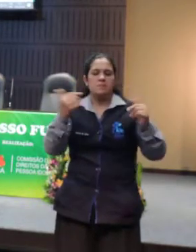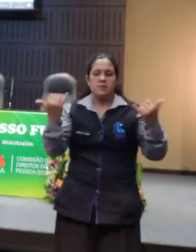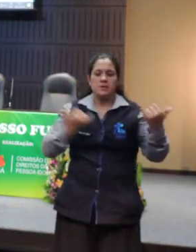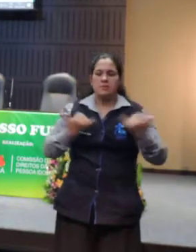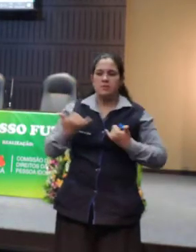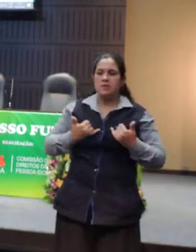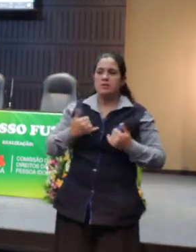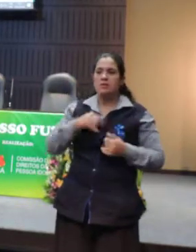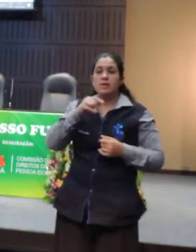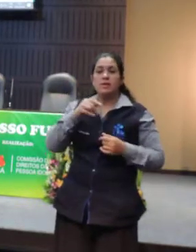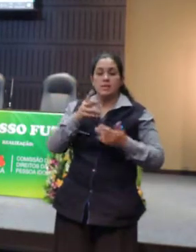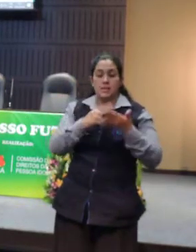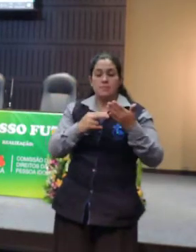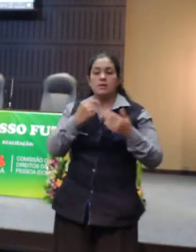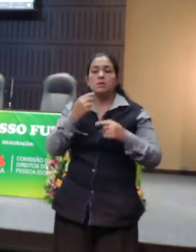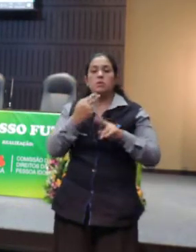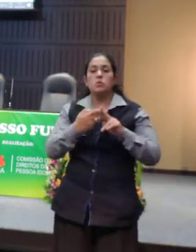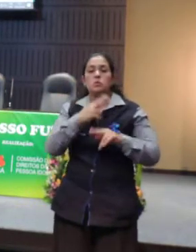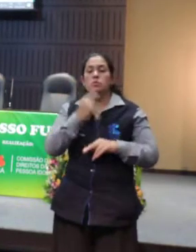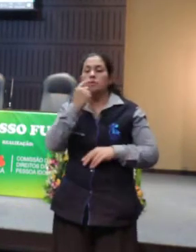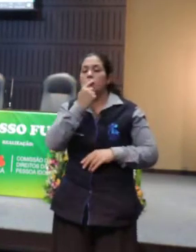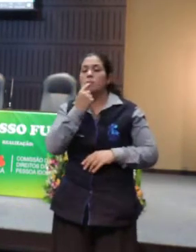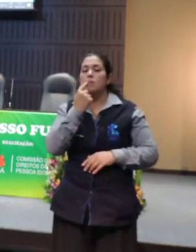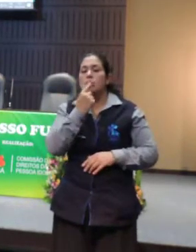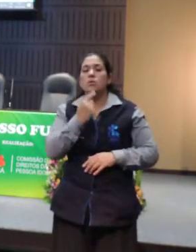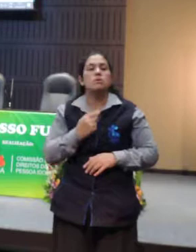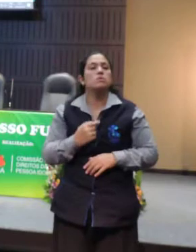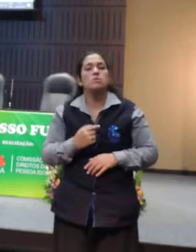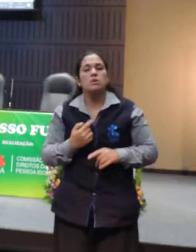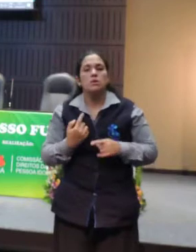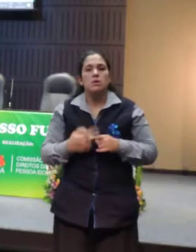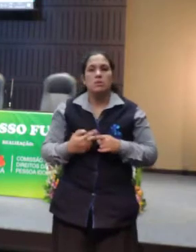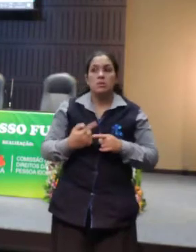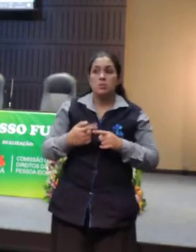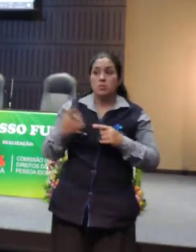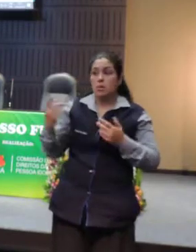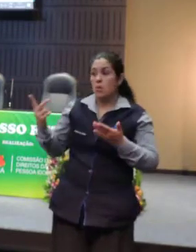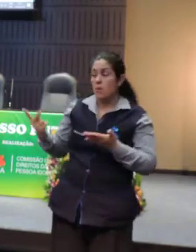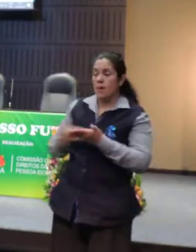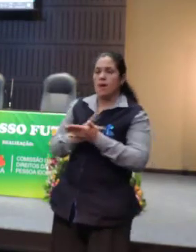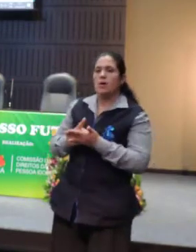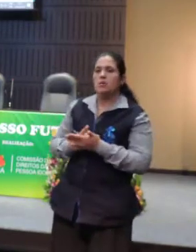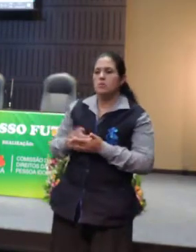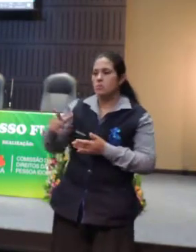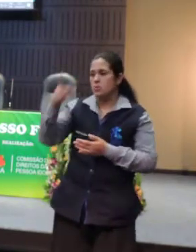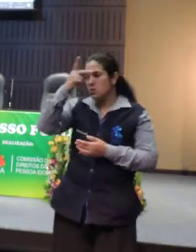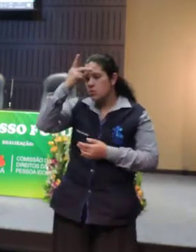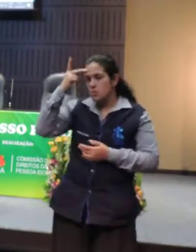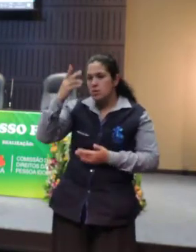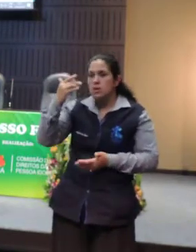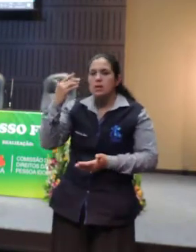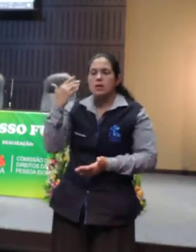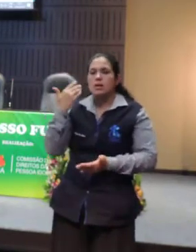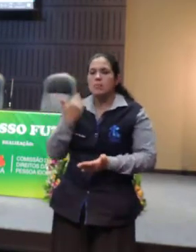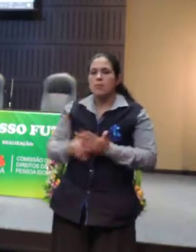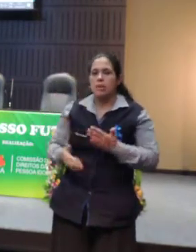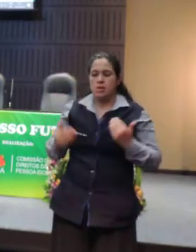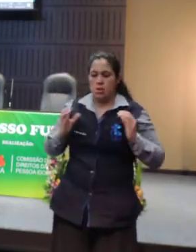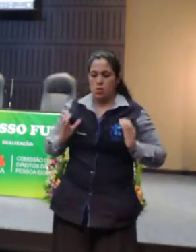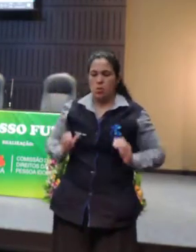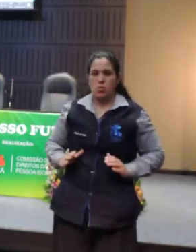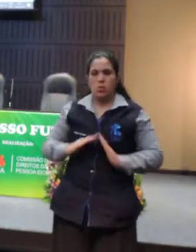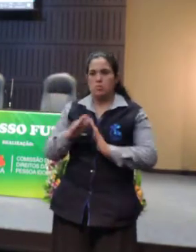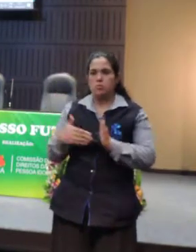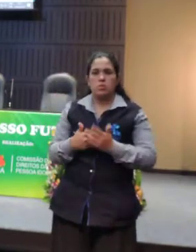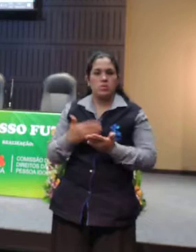pintam com a boca e agradecem. Perderam o erro de um lobo, o cara perdeu a espinha lá e não